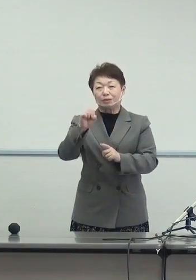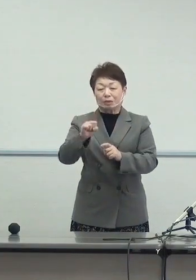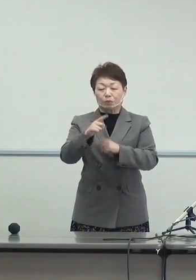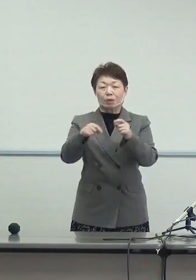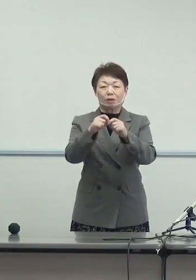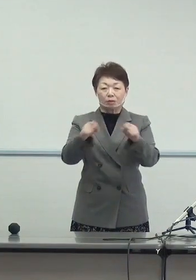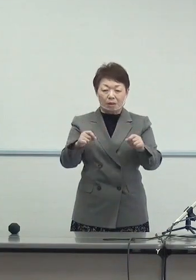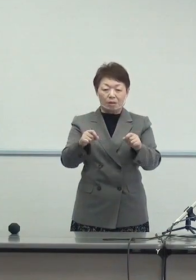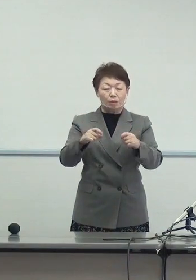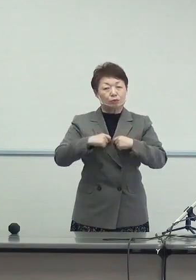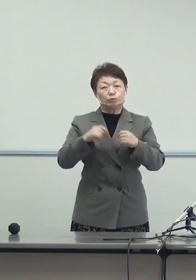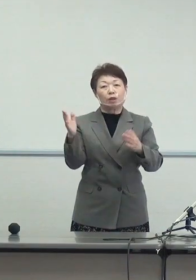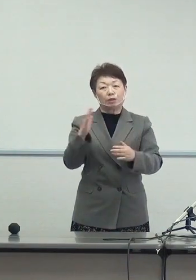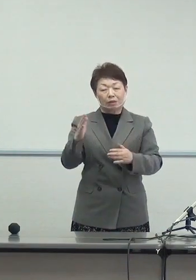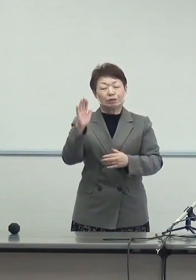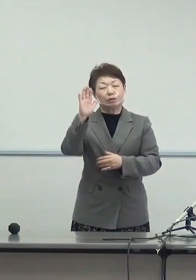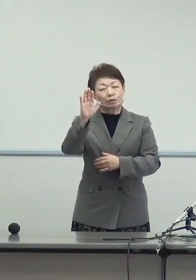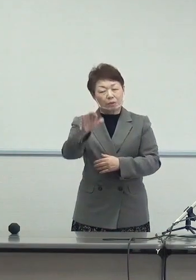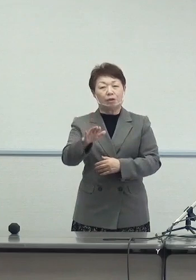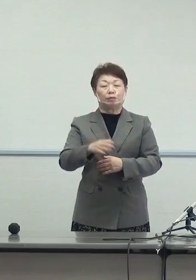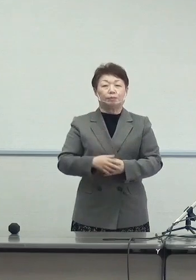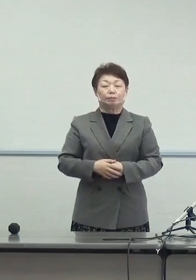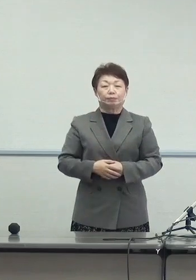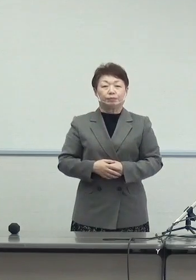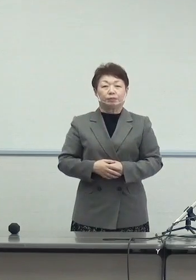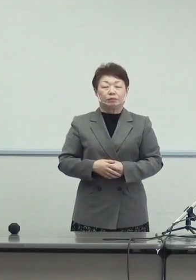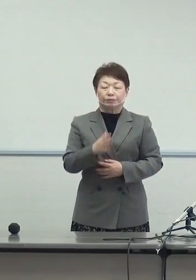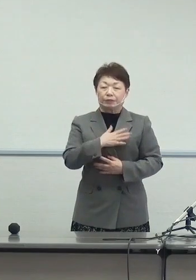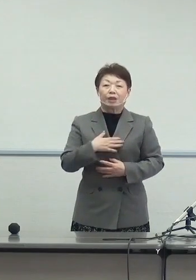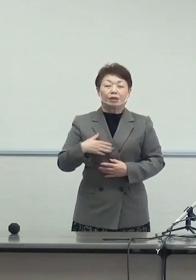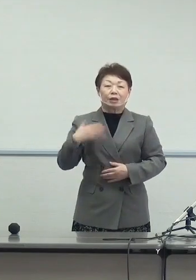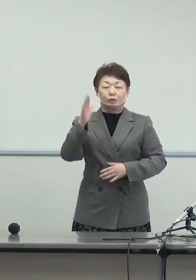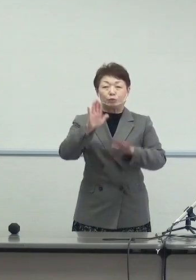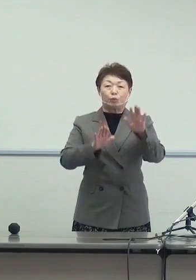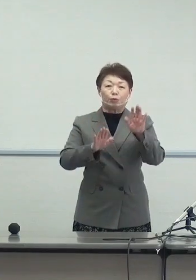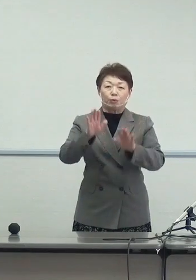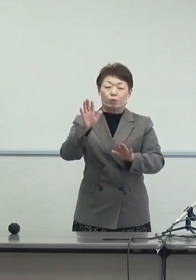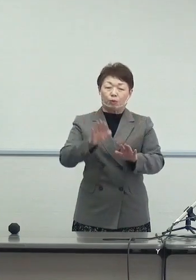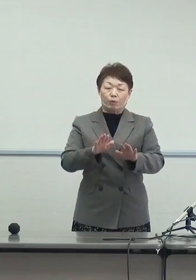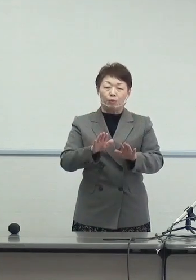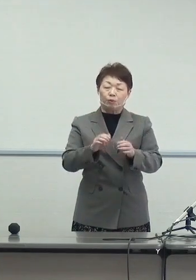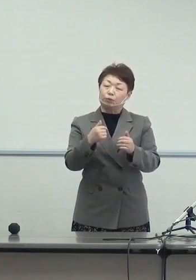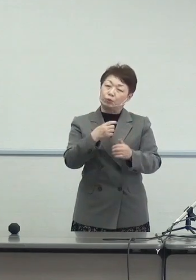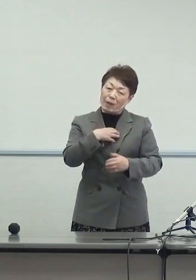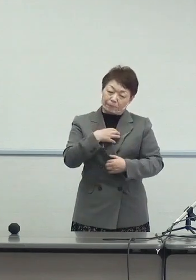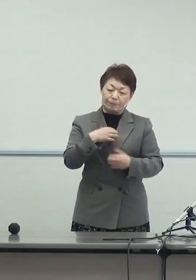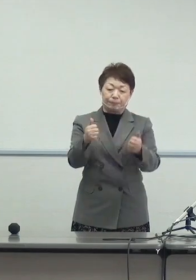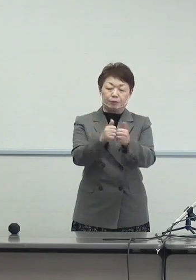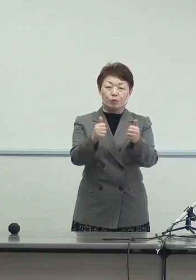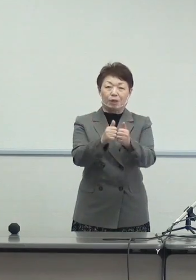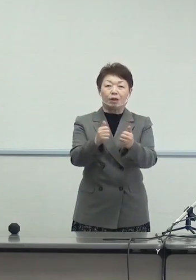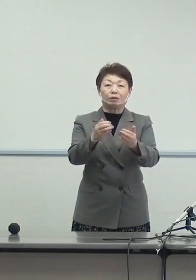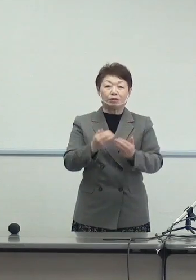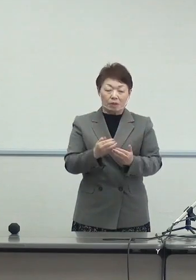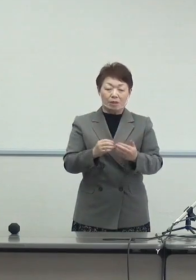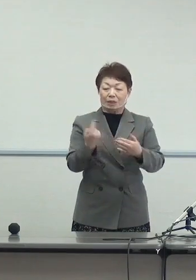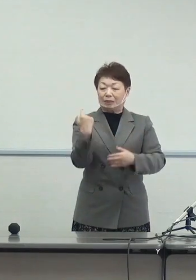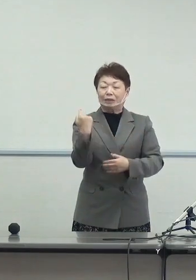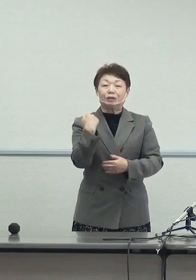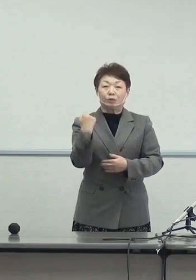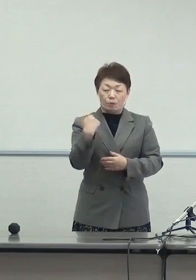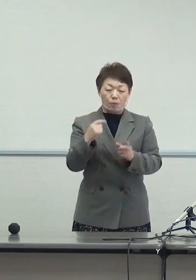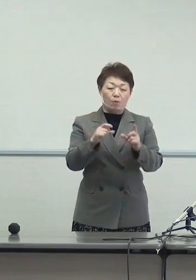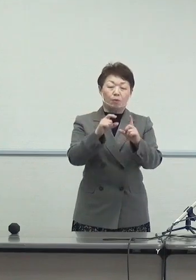認しております。しかしながらその本人からご体調とご相談不安ございまして4月5日昨日